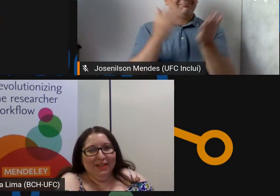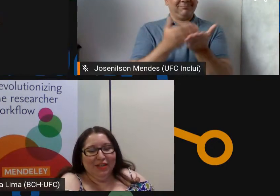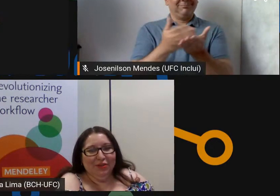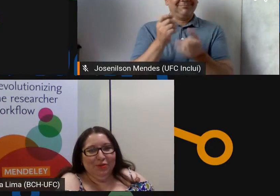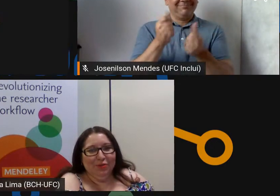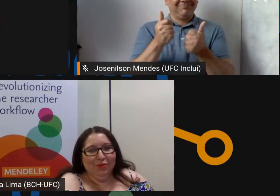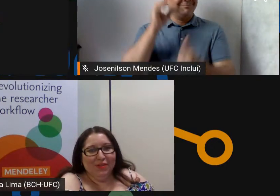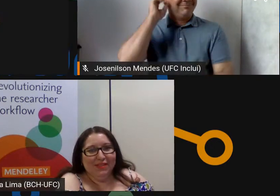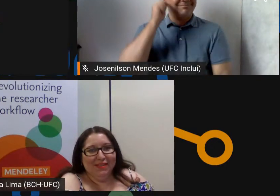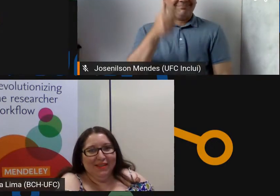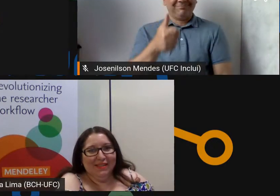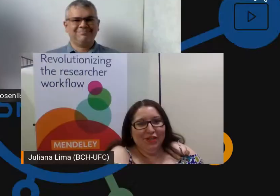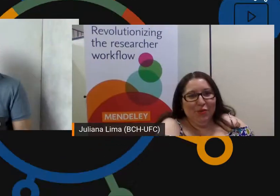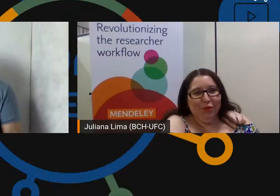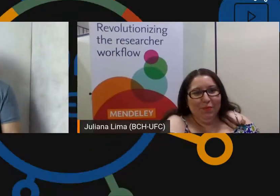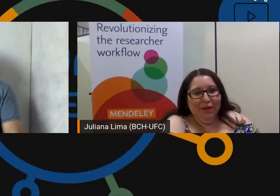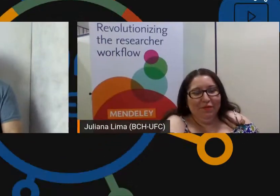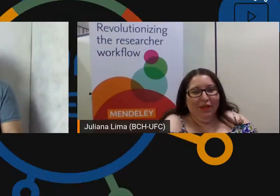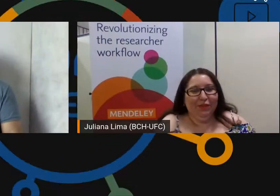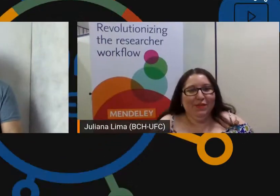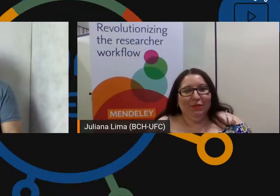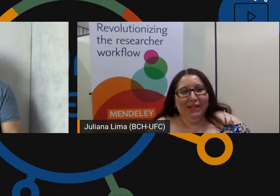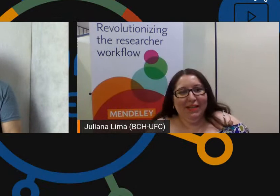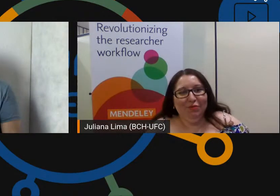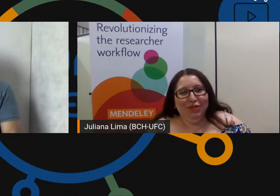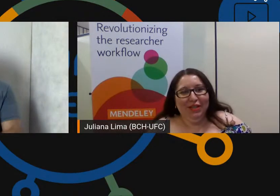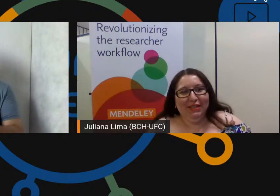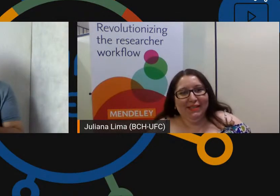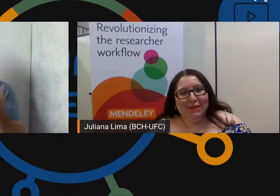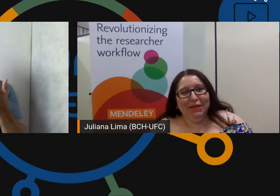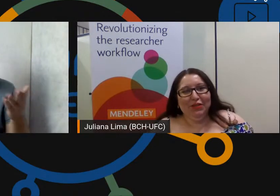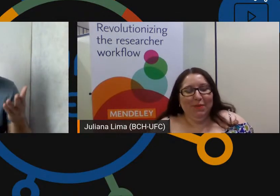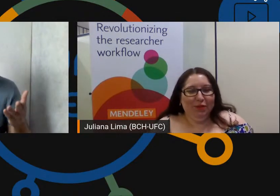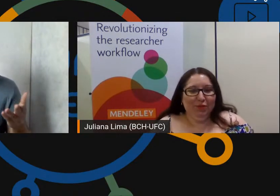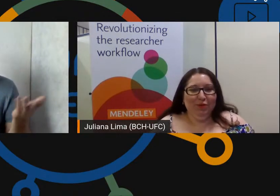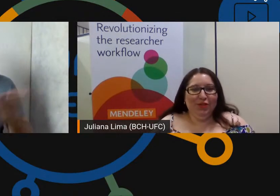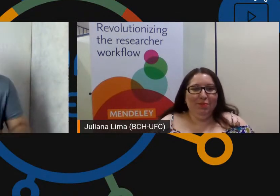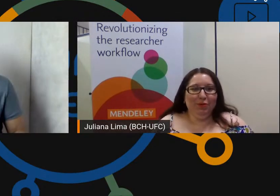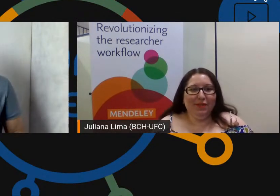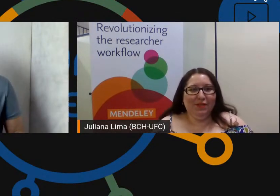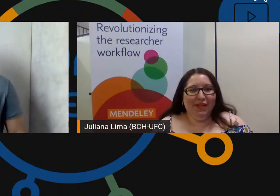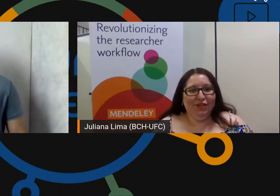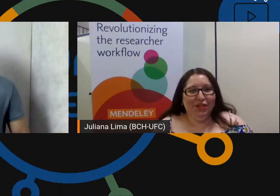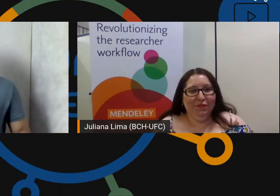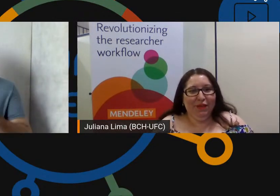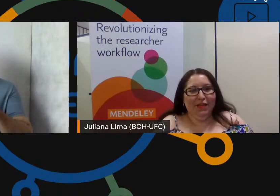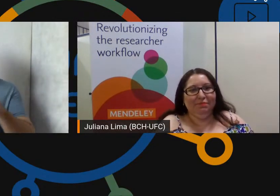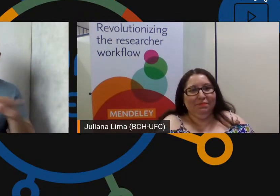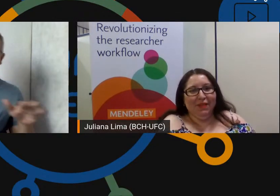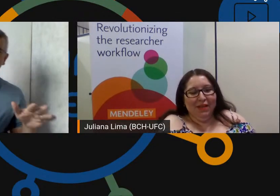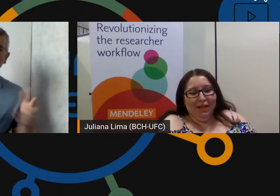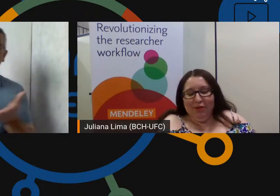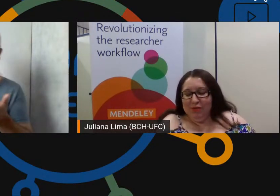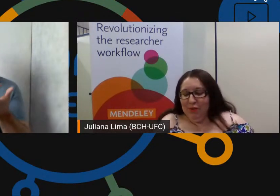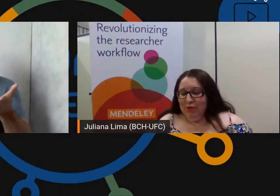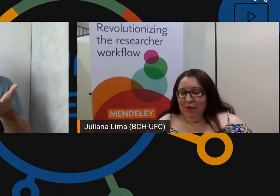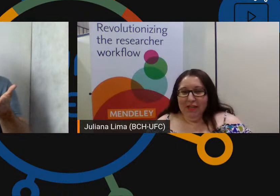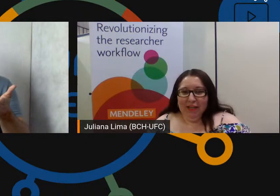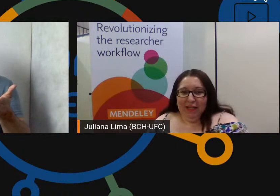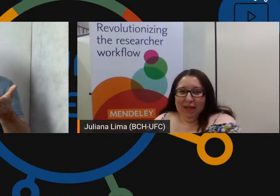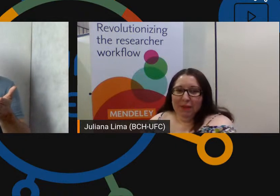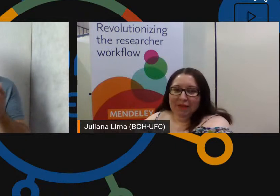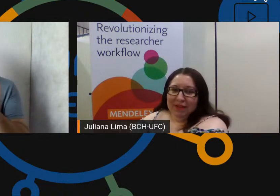Boa tarde a todos. Sejam muito bem-vindos ao terceiro dia da Semana de Metodologia e Produção Científica. Eu